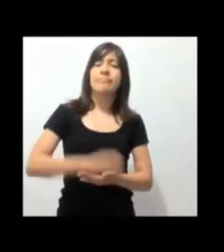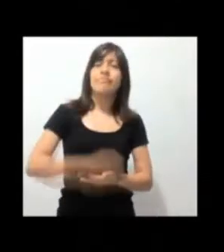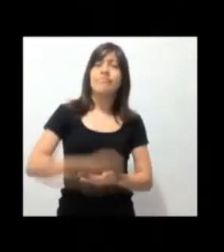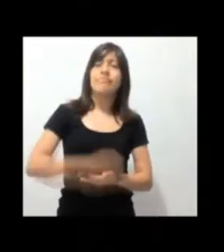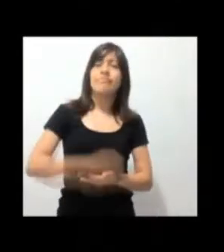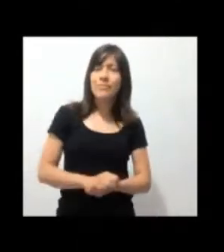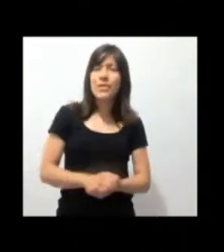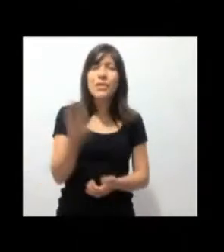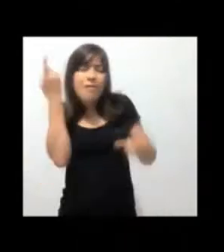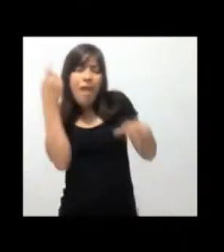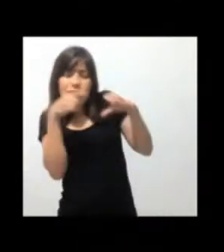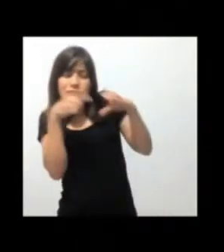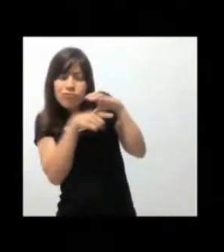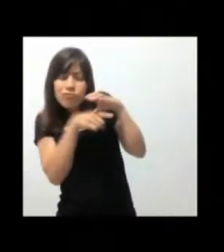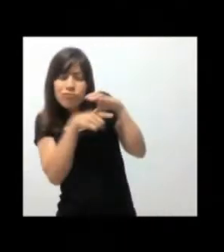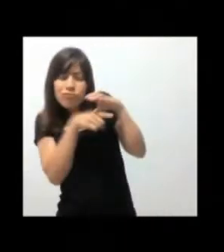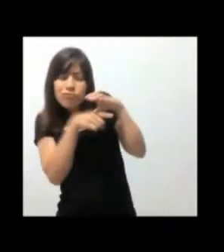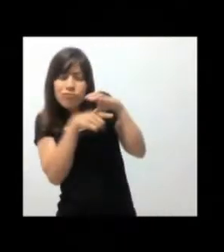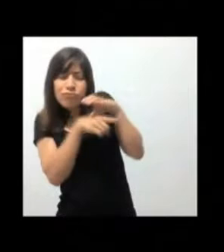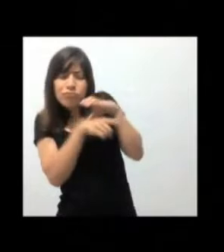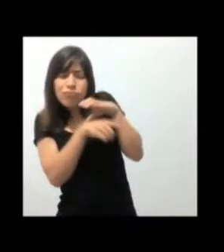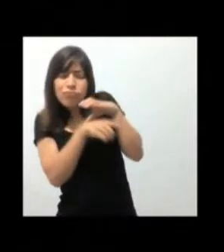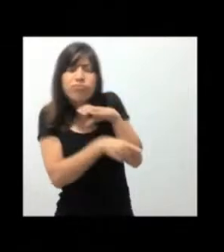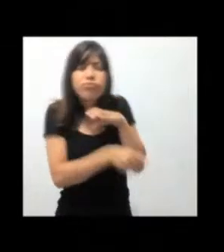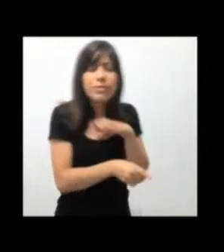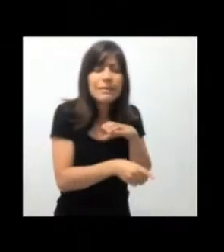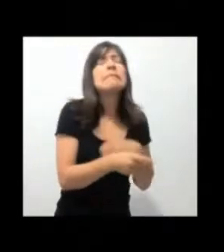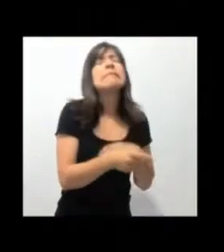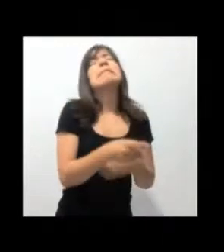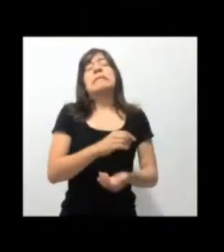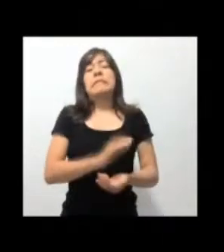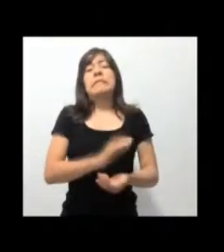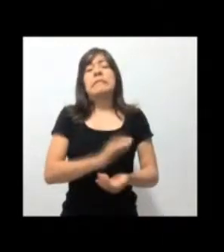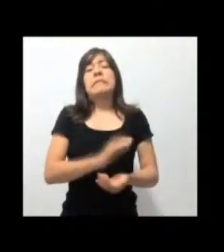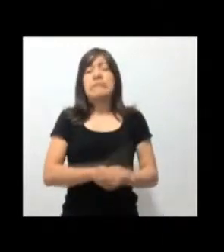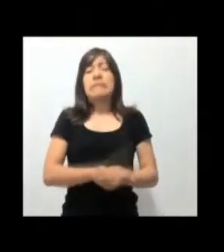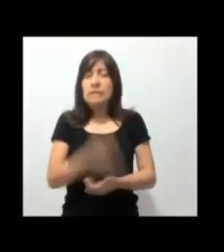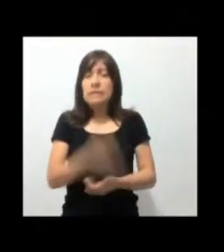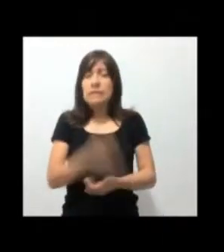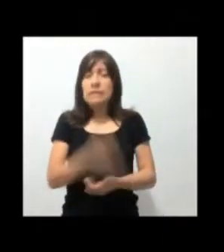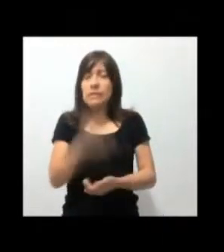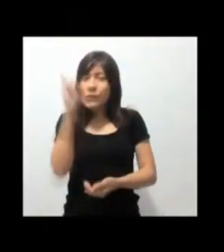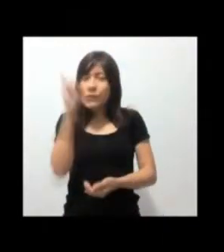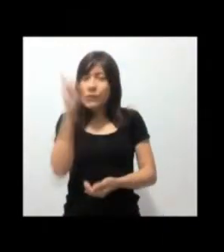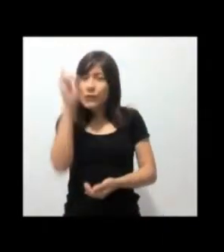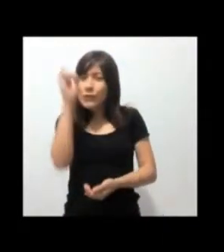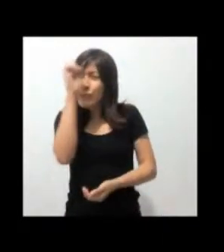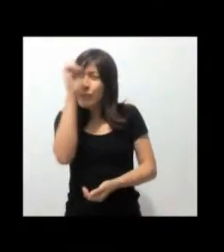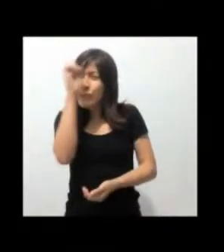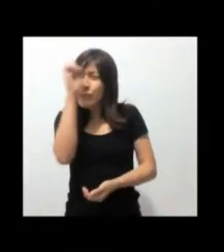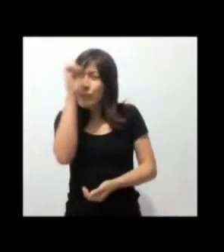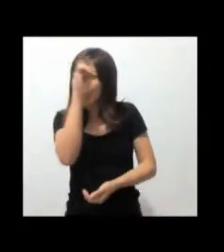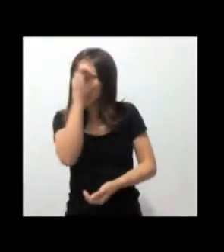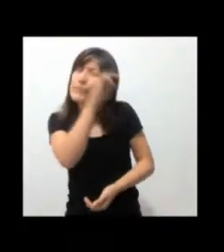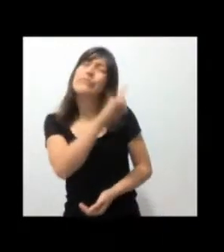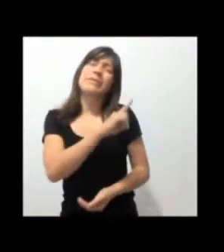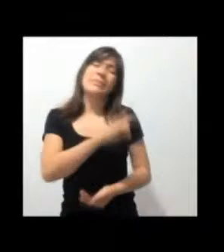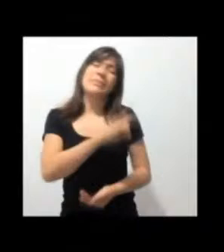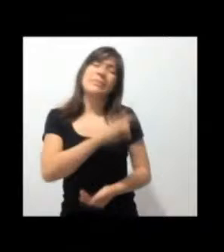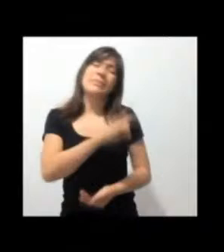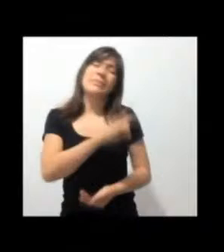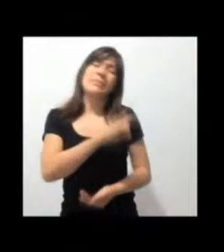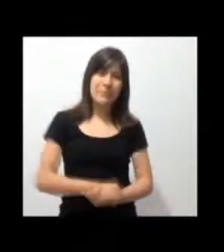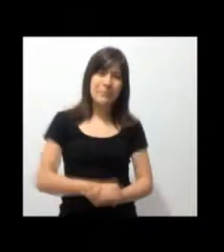esse número, aí a coisa fica bem mais séria. Mais da metade não tem